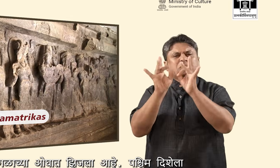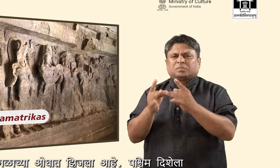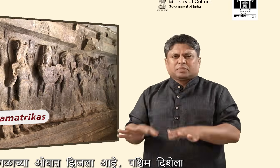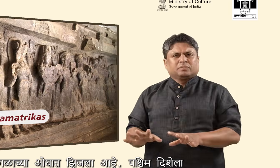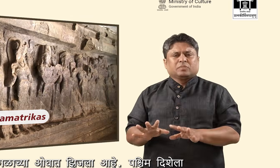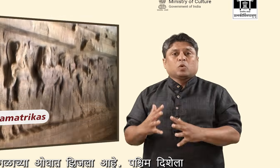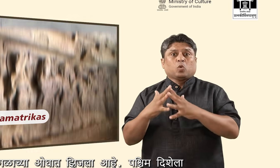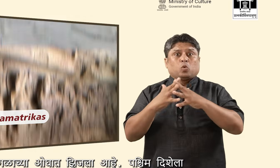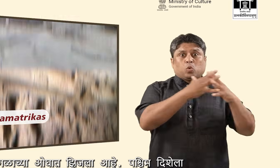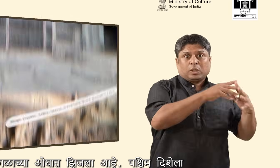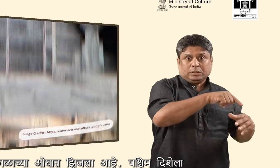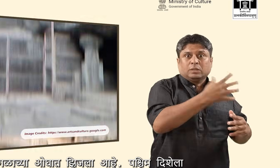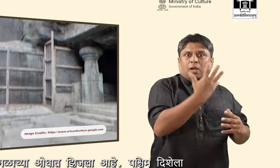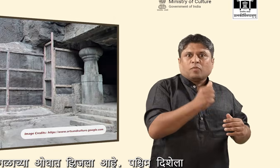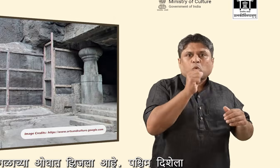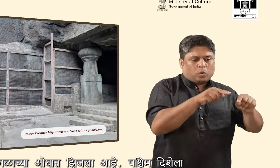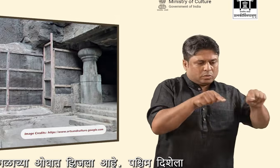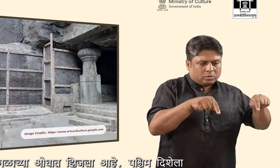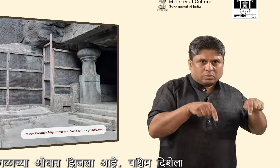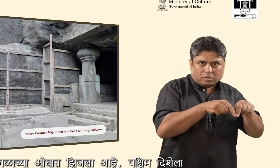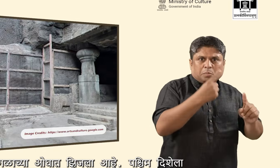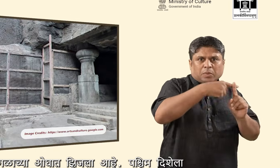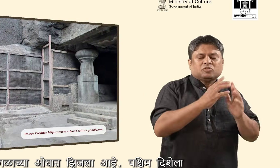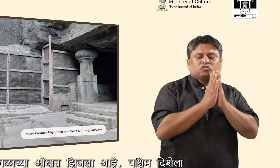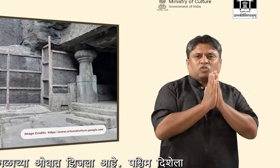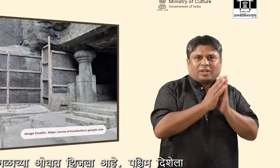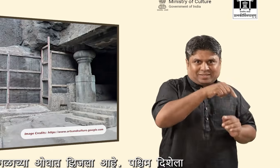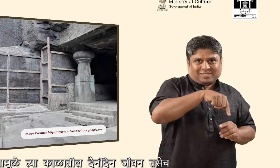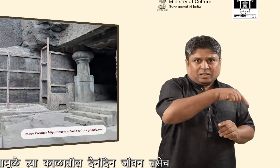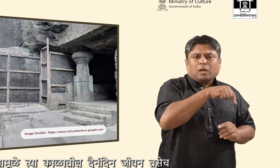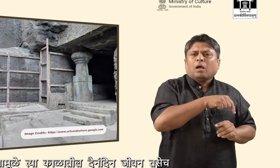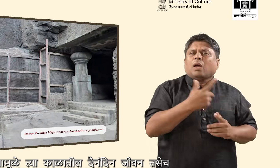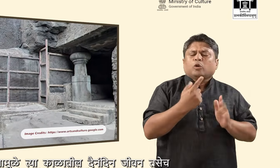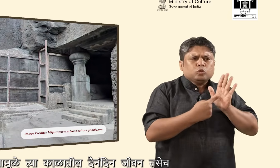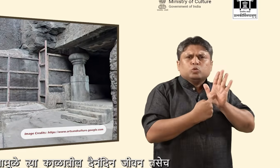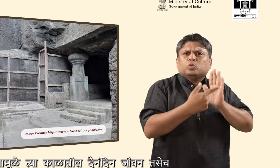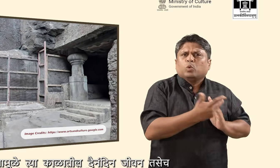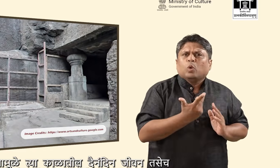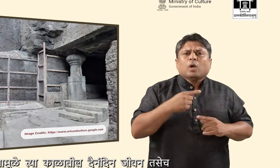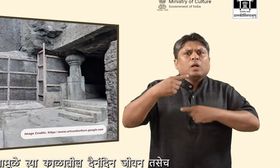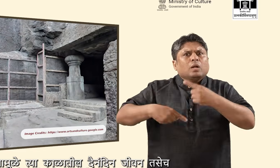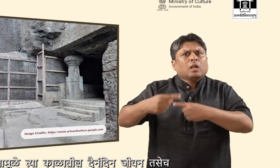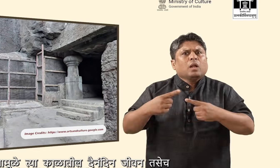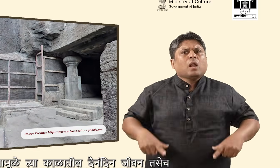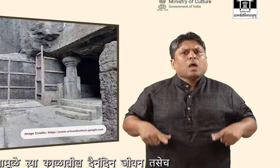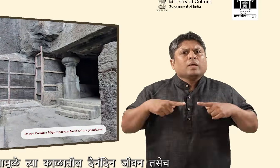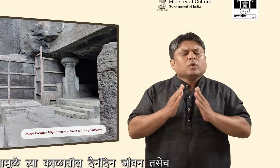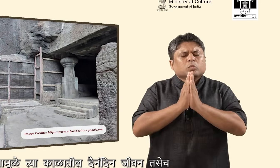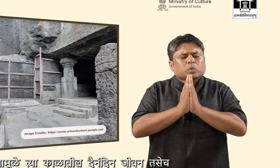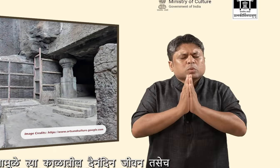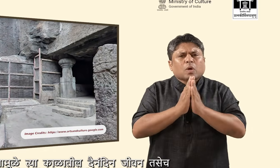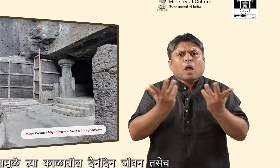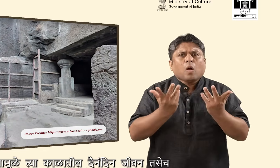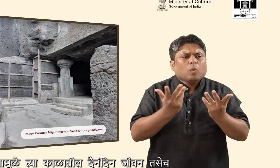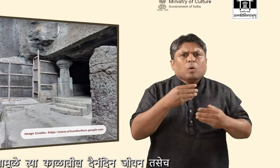आहे. पश्चिम दिशेला सुद्धा मंदिर व पाण्याचं टाकं आहे, ज्यामुळे त्या काळातील दैनंदिन जीवन